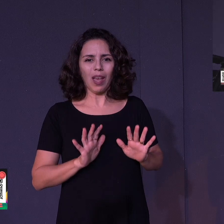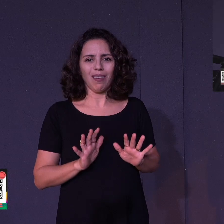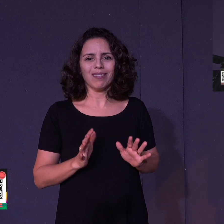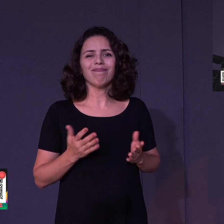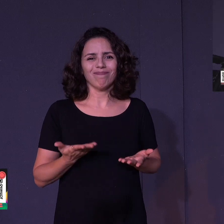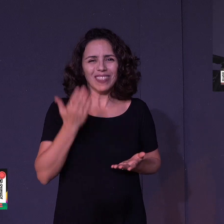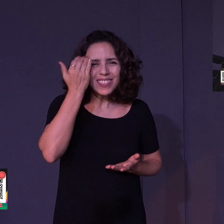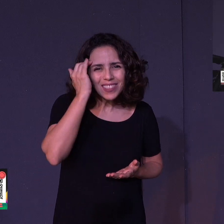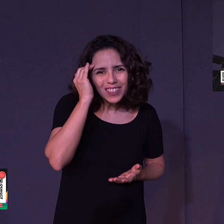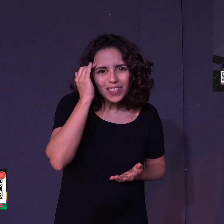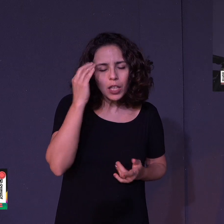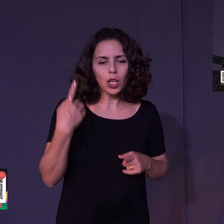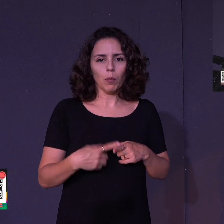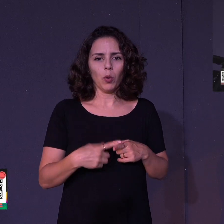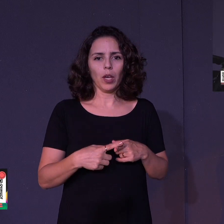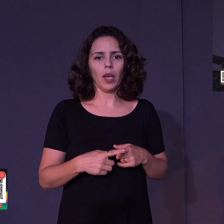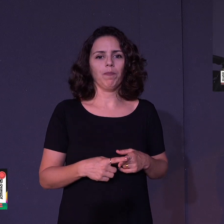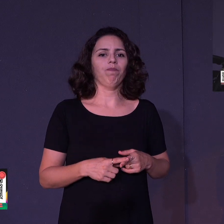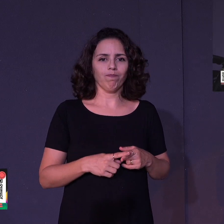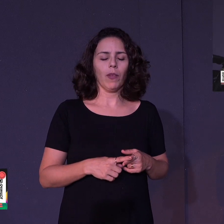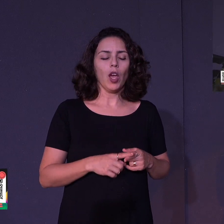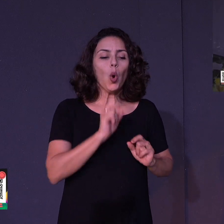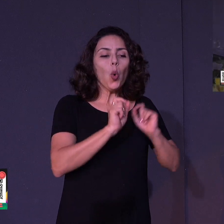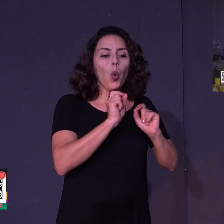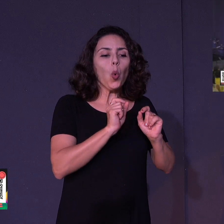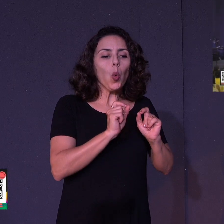ruim, nós queremos o fim. Para aquilo que é bom,